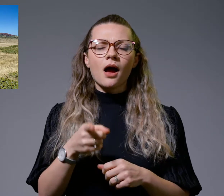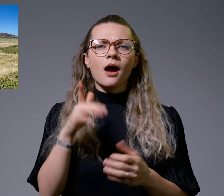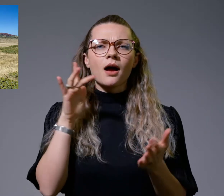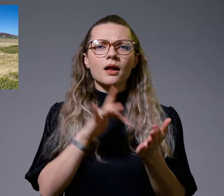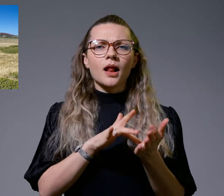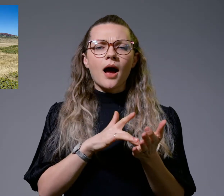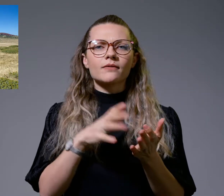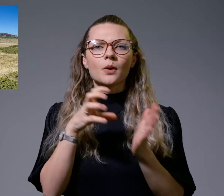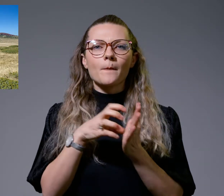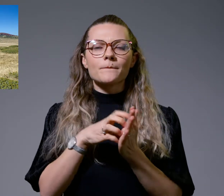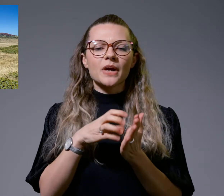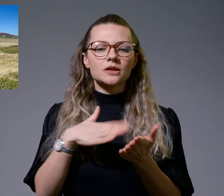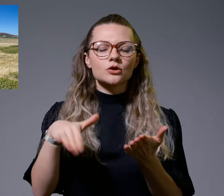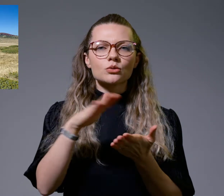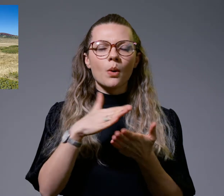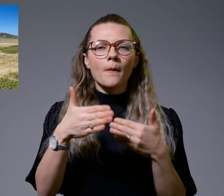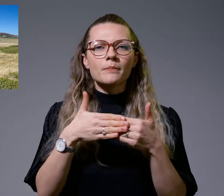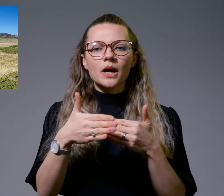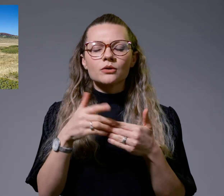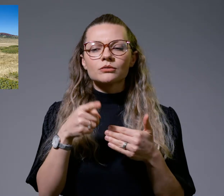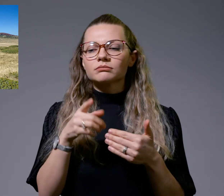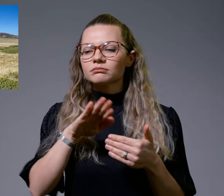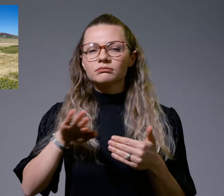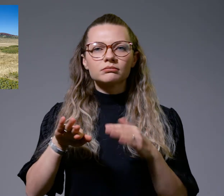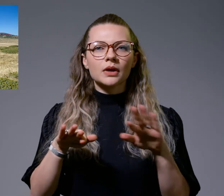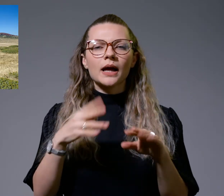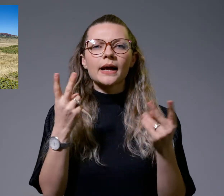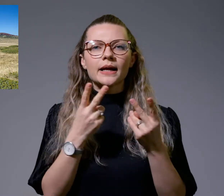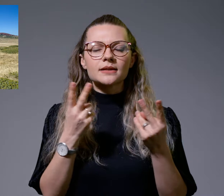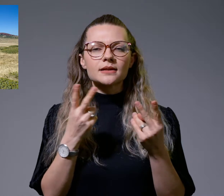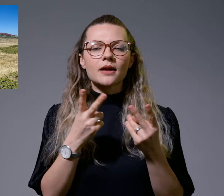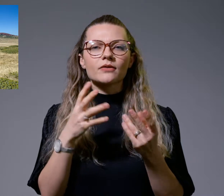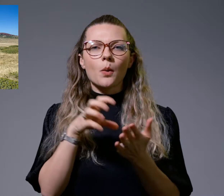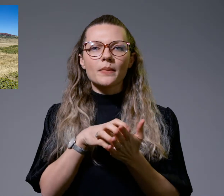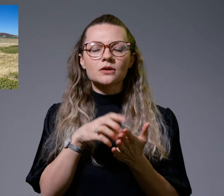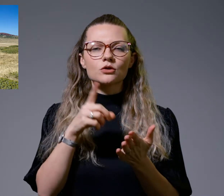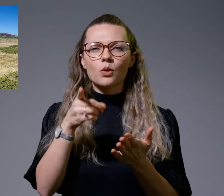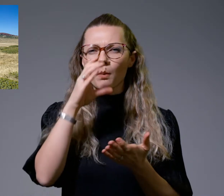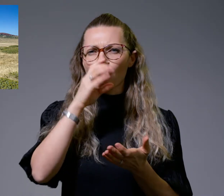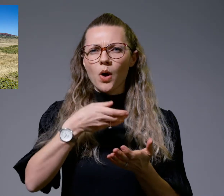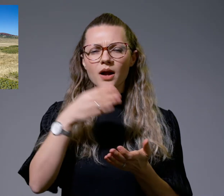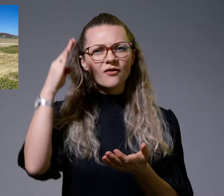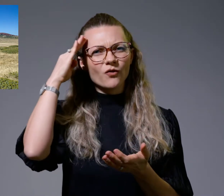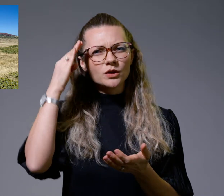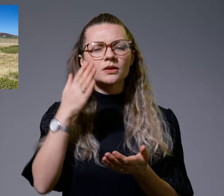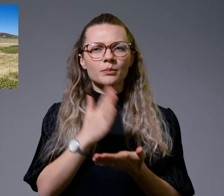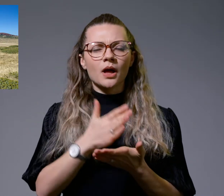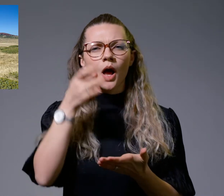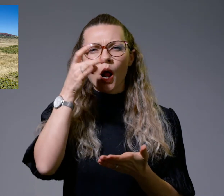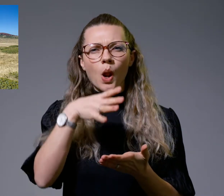меѓу позицијата и резервната позиција на бугарската војска биле лошо утврдени.